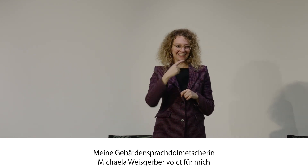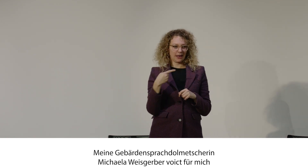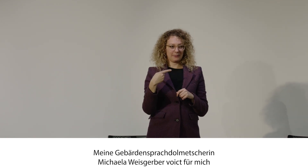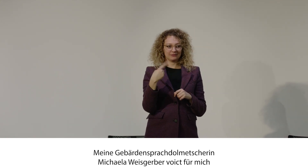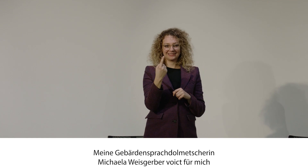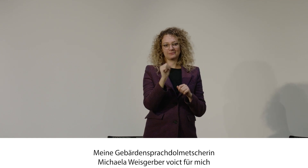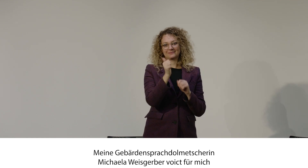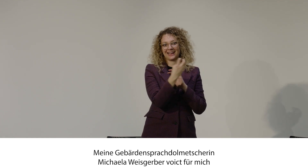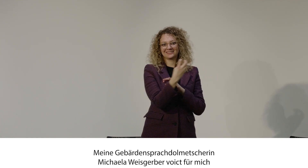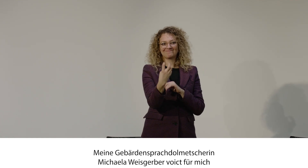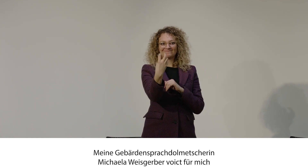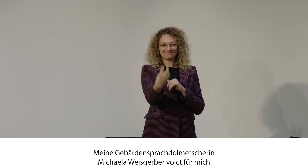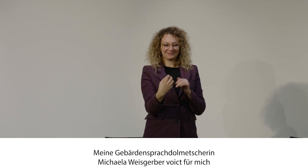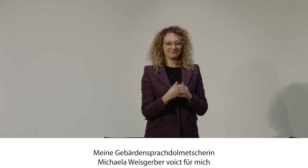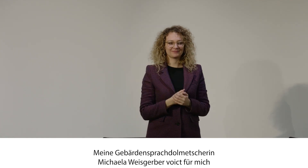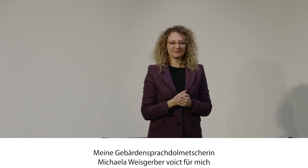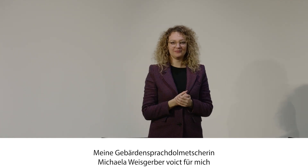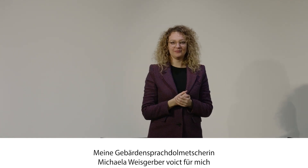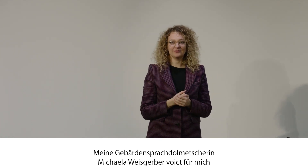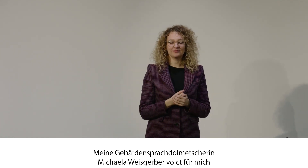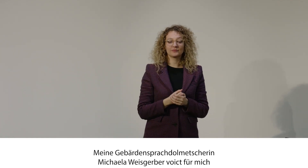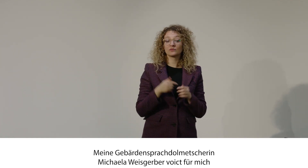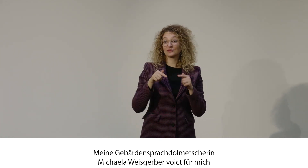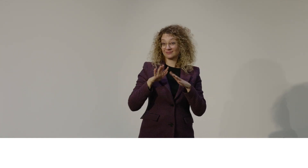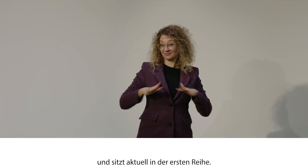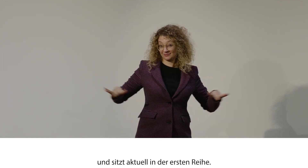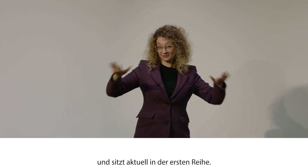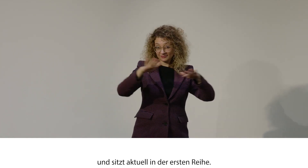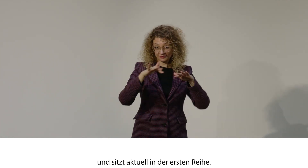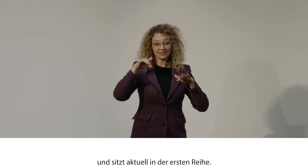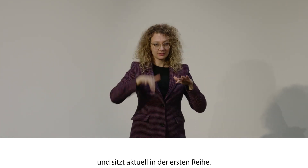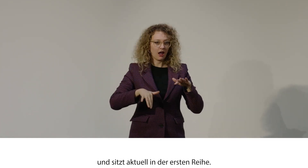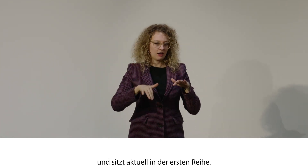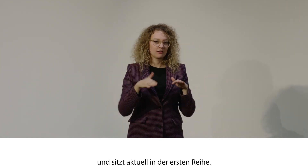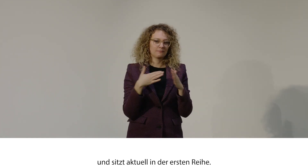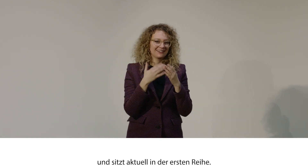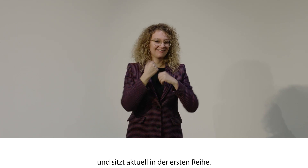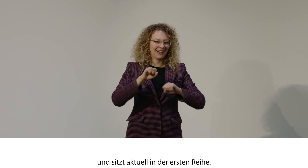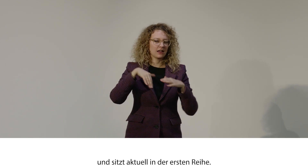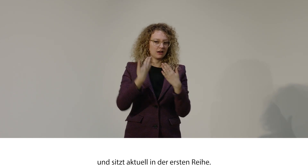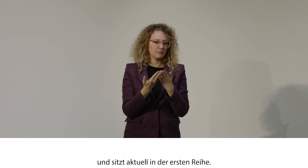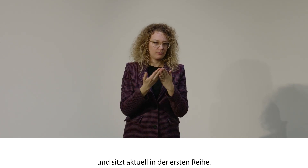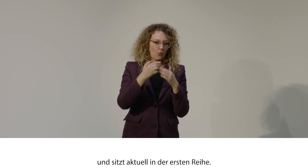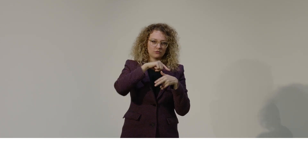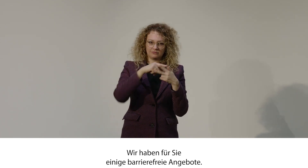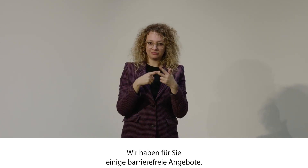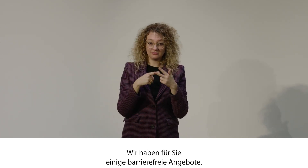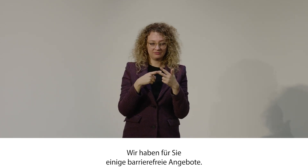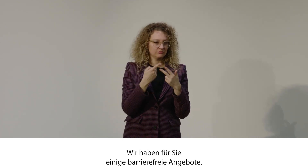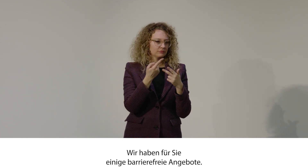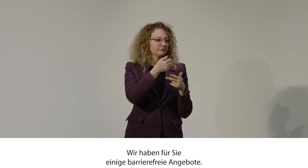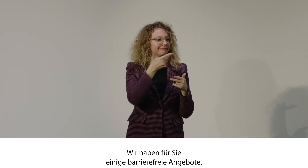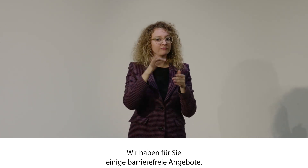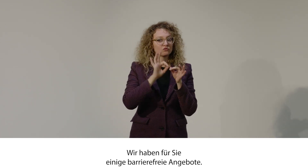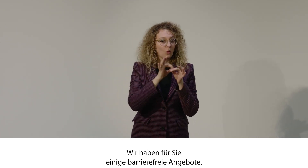Mit dabei ist meine Gebärdensprachdolmetscherin Michaela Weisgerber. Sie woist für mich und sitzt aktuell in der ersten Reihe. Wir